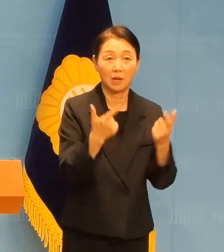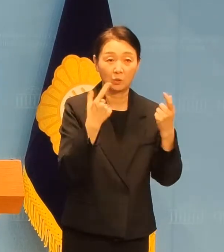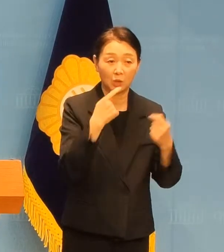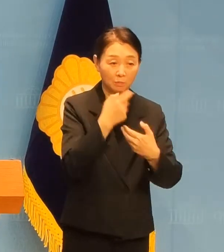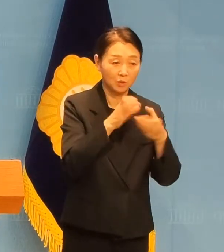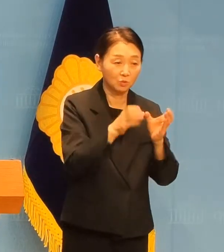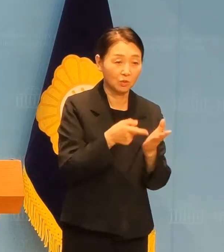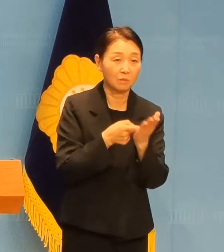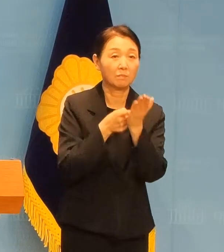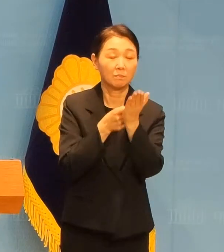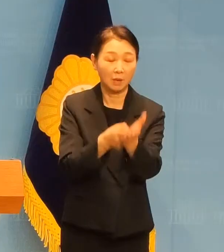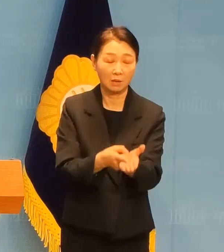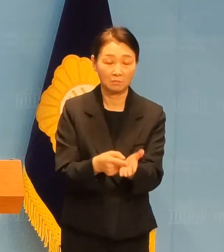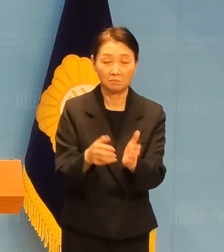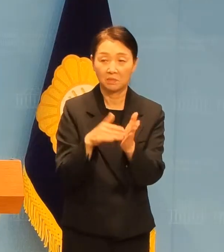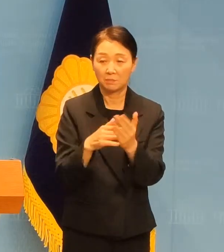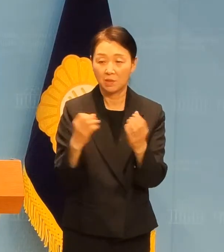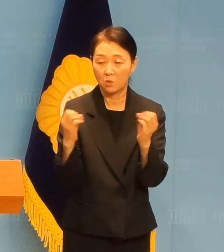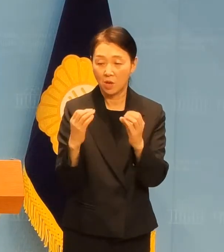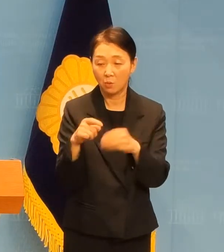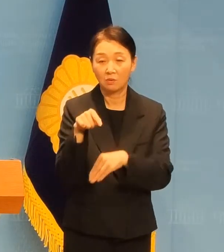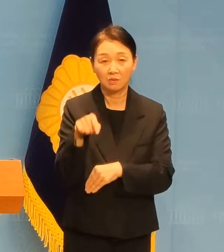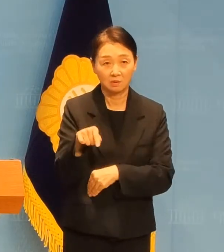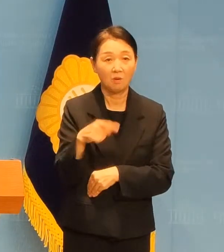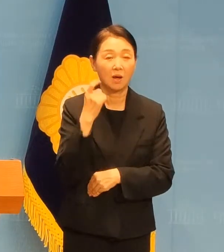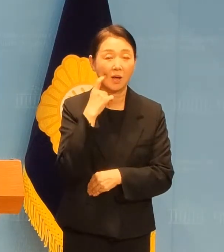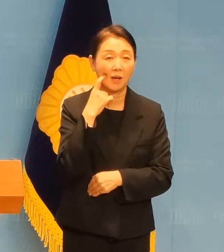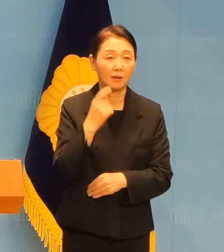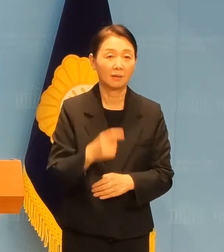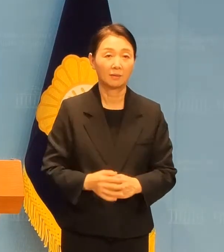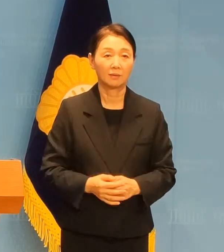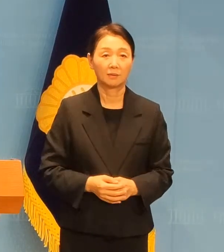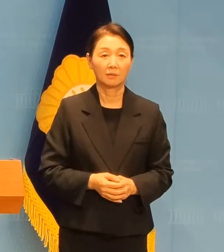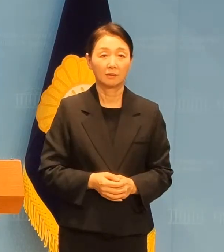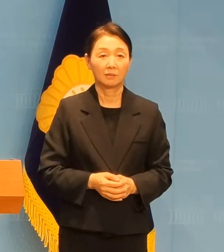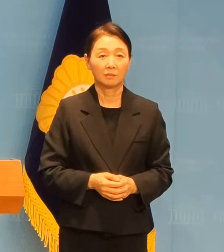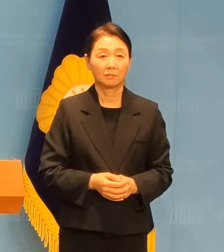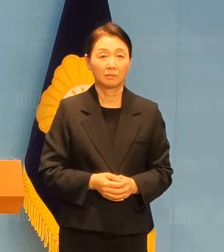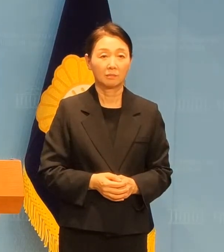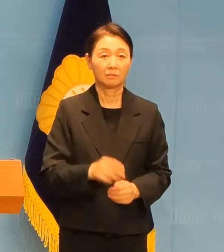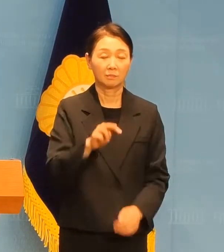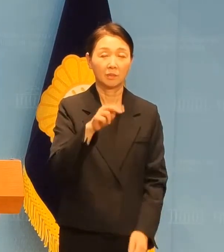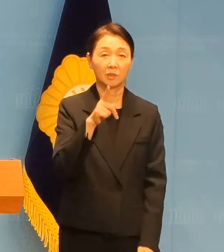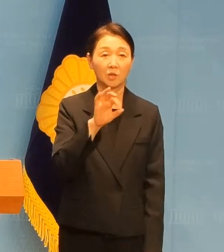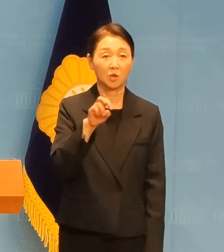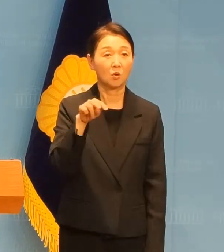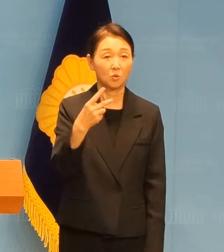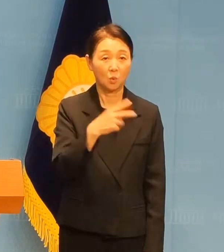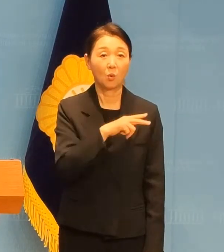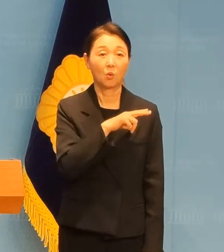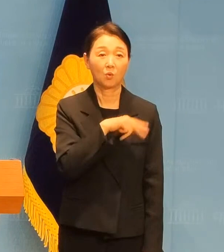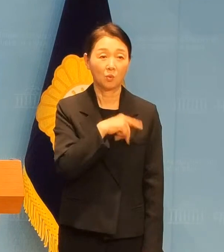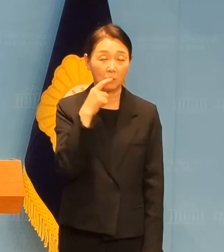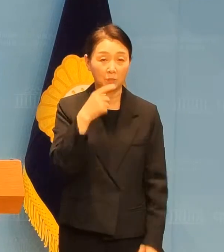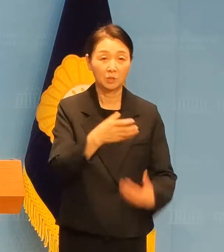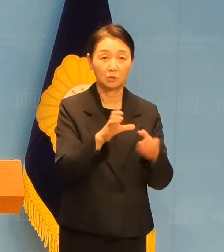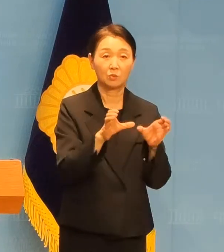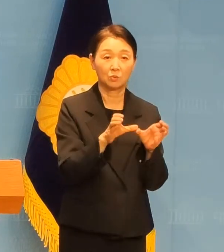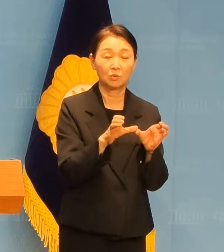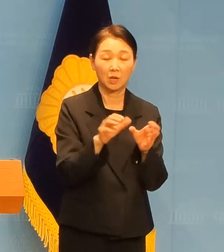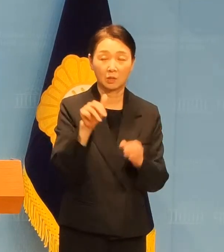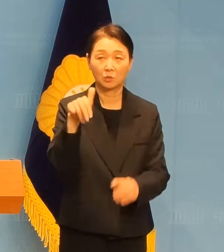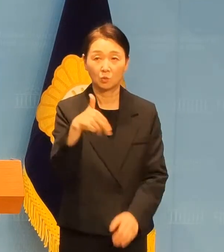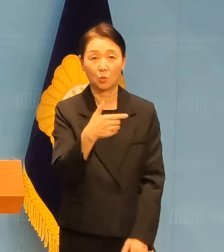주장한 비밀 해동설은 역시나 가짜였습니다. 서영교 의원을 비롯해 민주당이